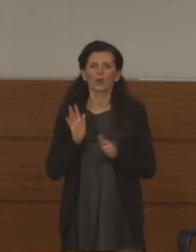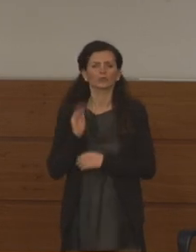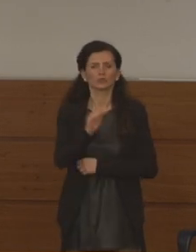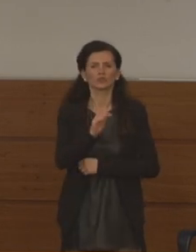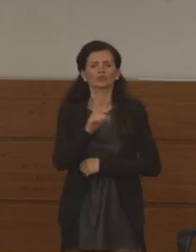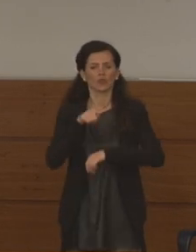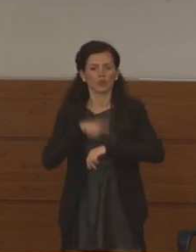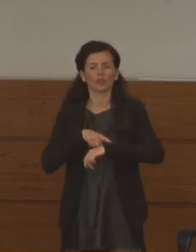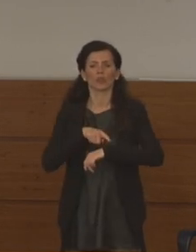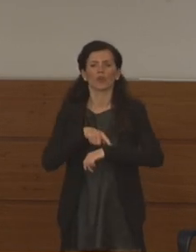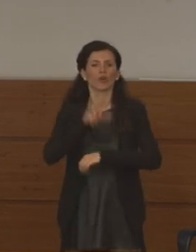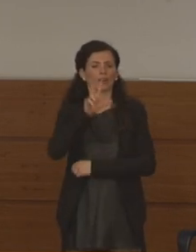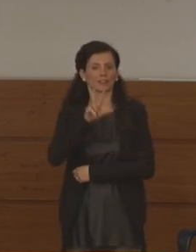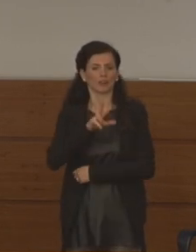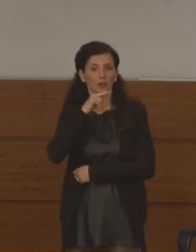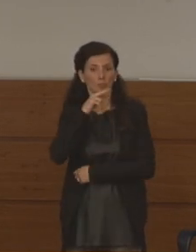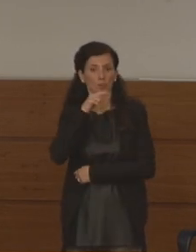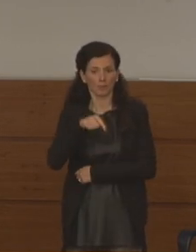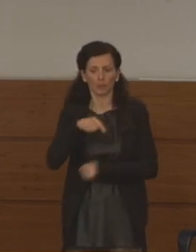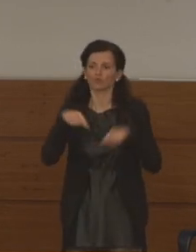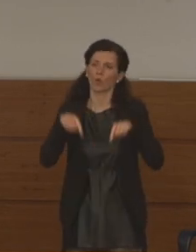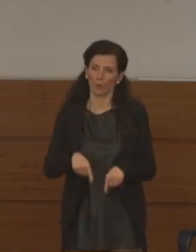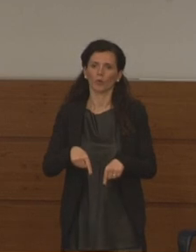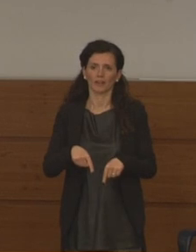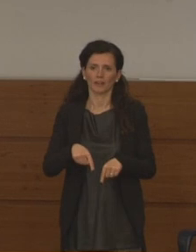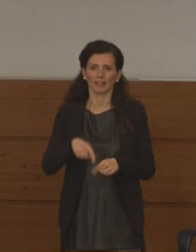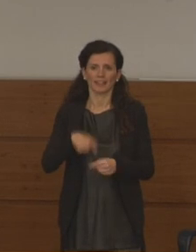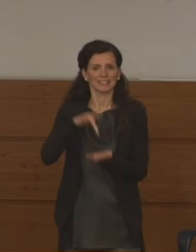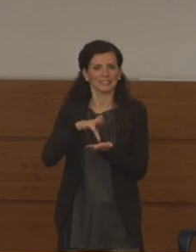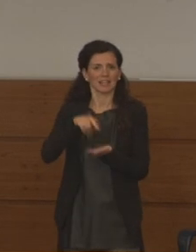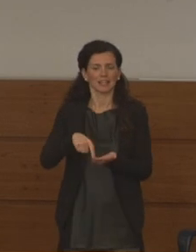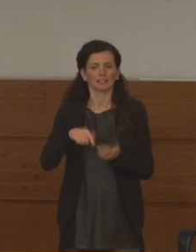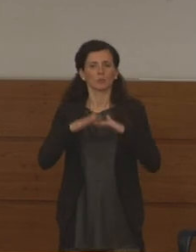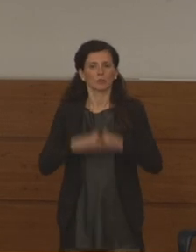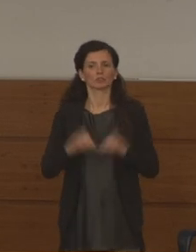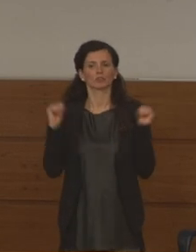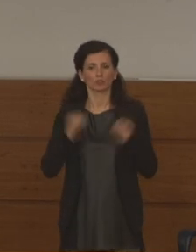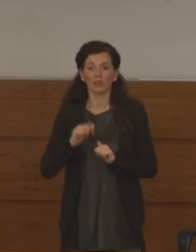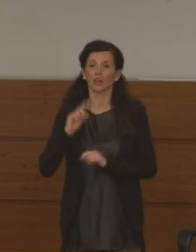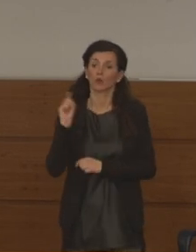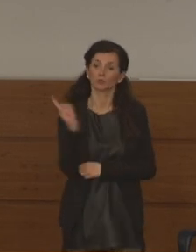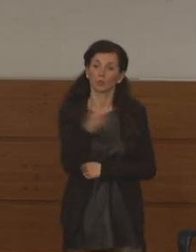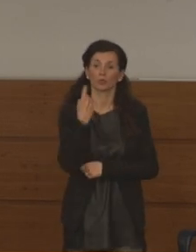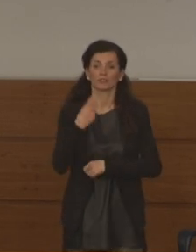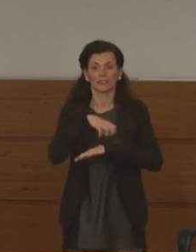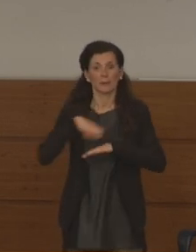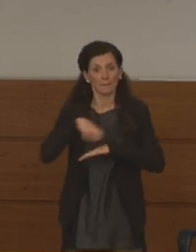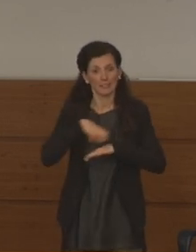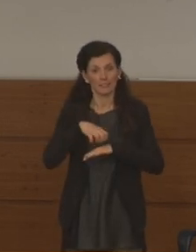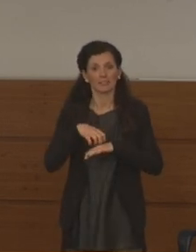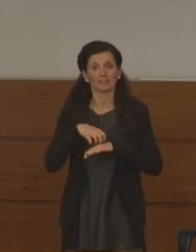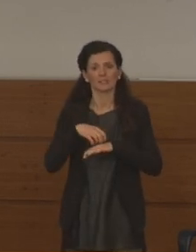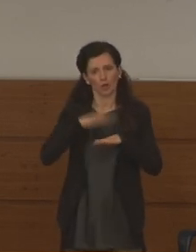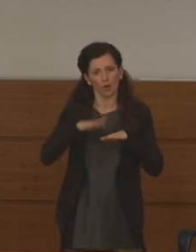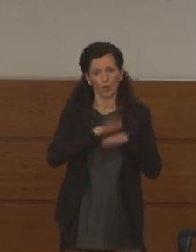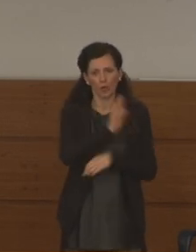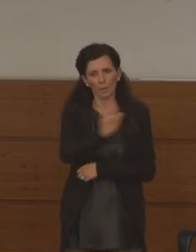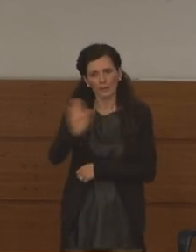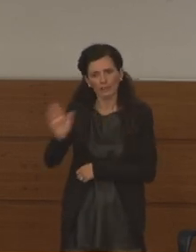15 qui attraverso la protezione civile e tutti i ministri competenti oltre a me e